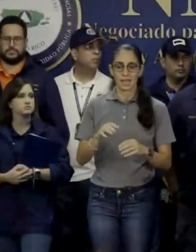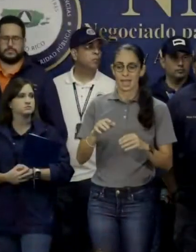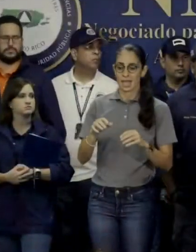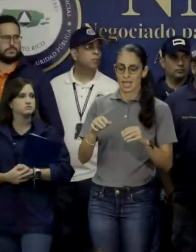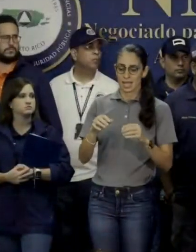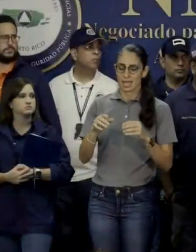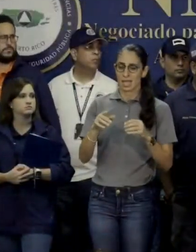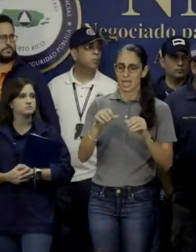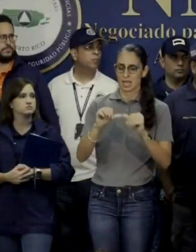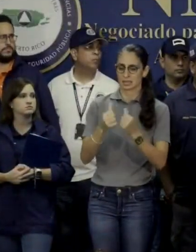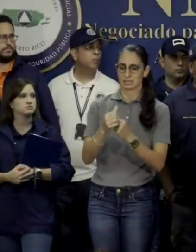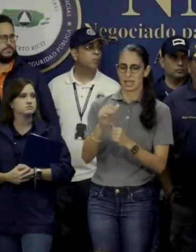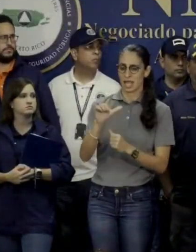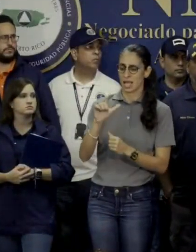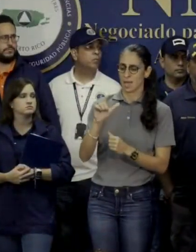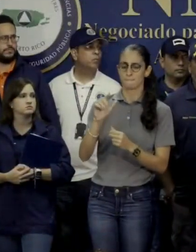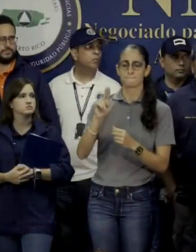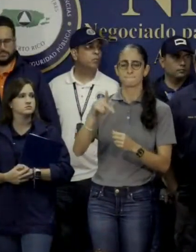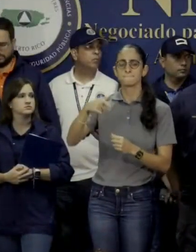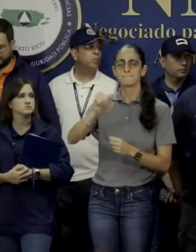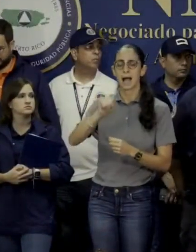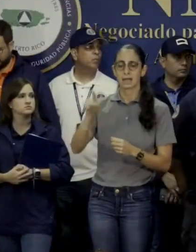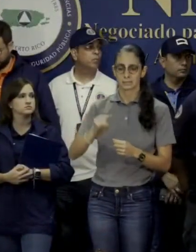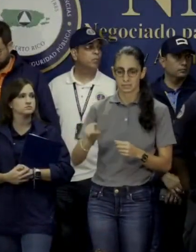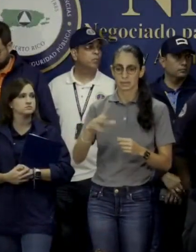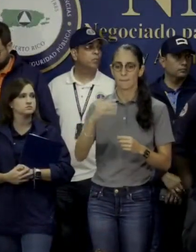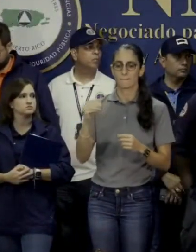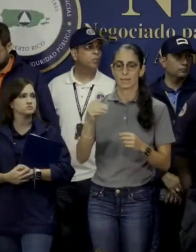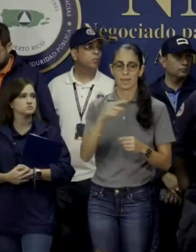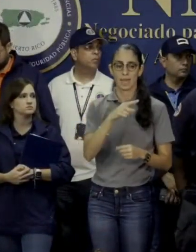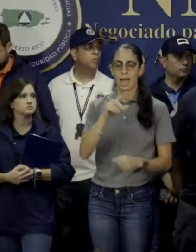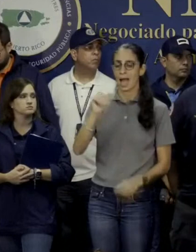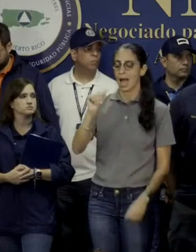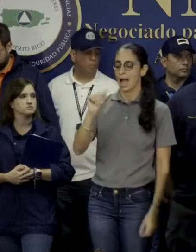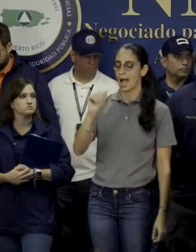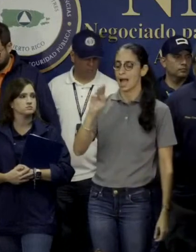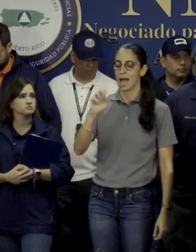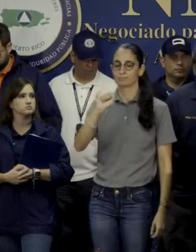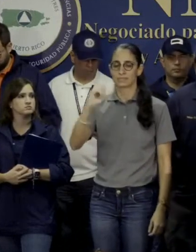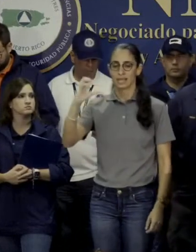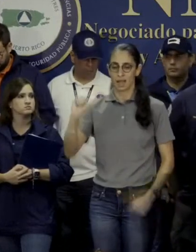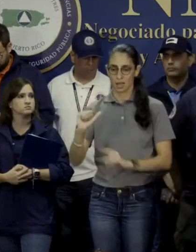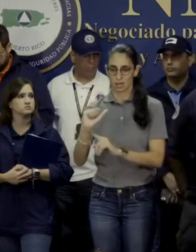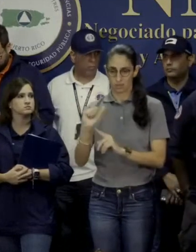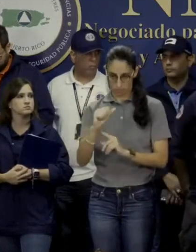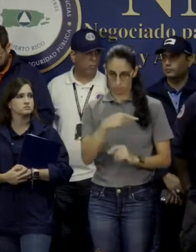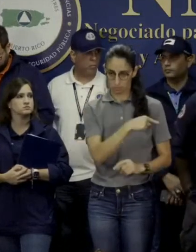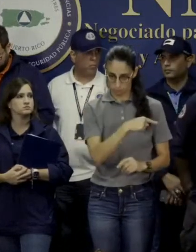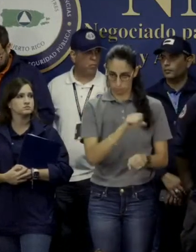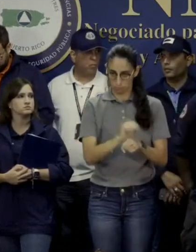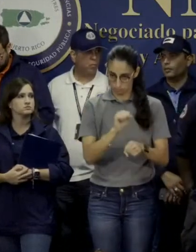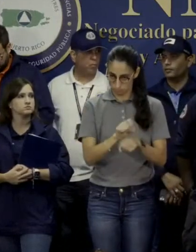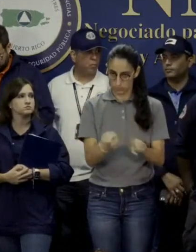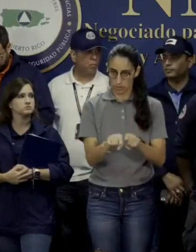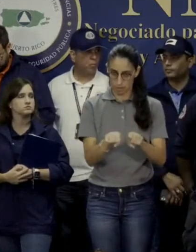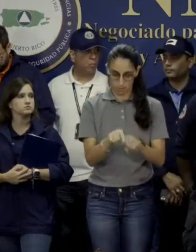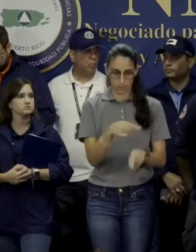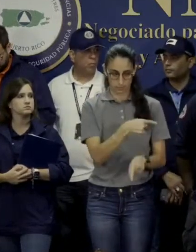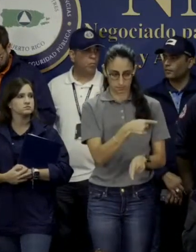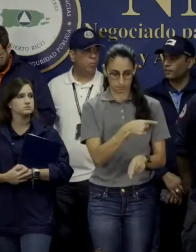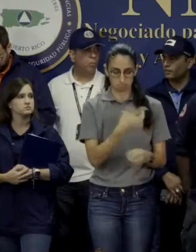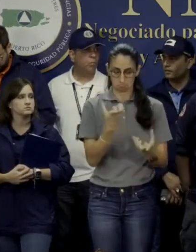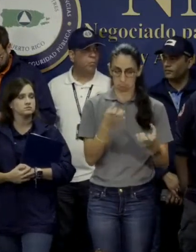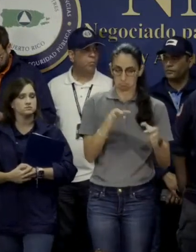activa y también tenemos el personal de AMSCA activo, pero aquí el director ejecutivo nos